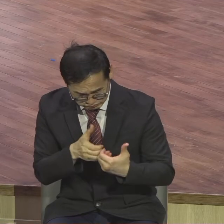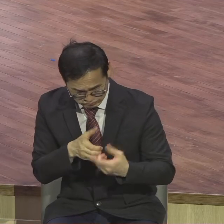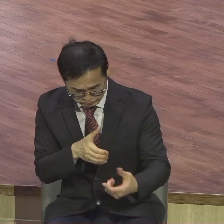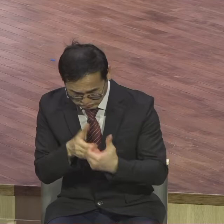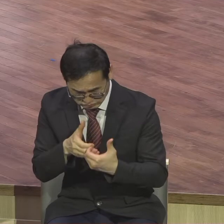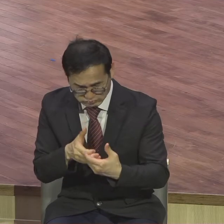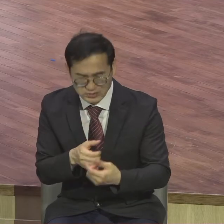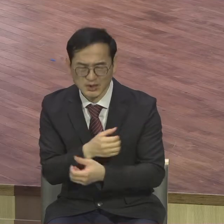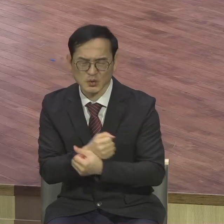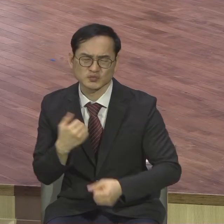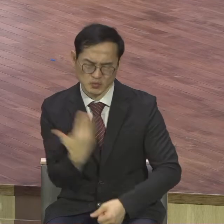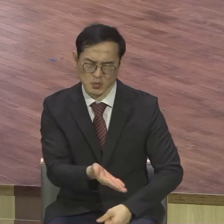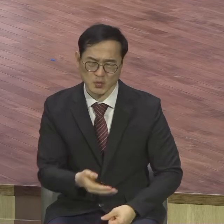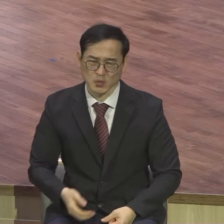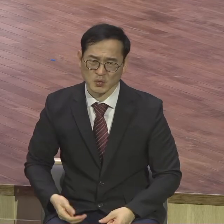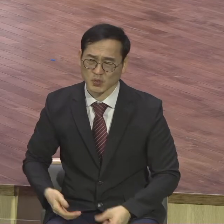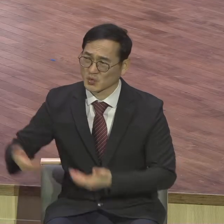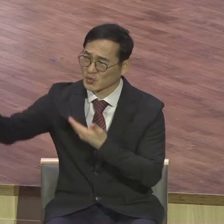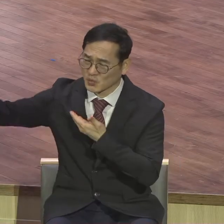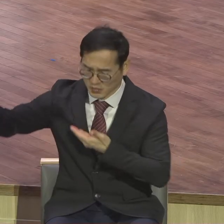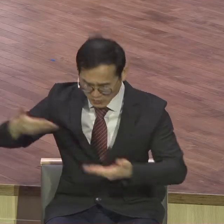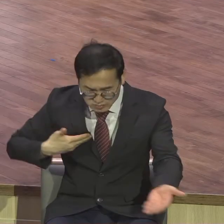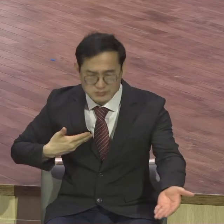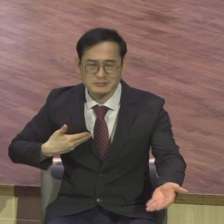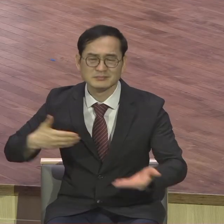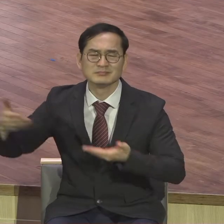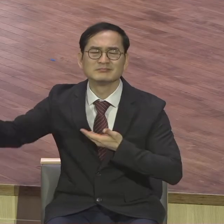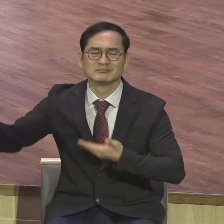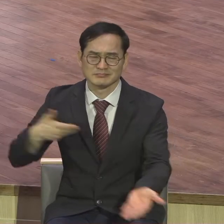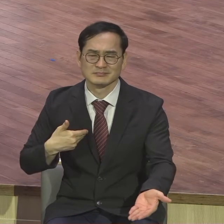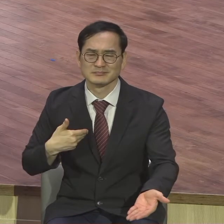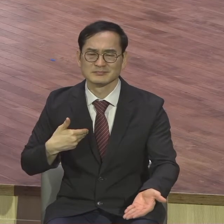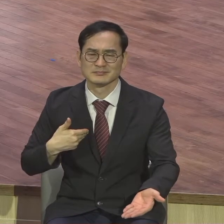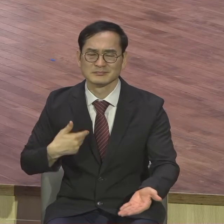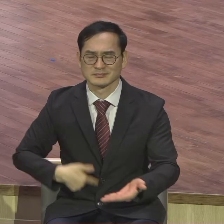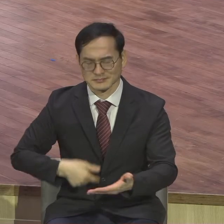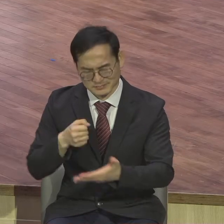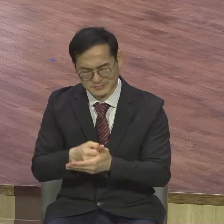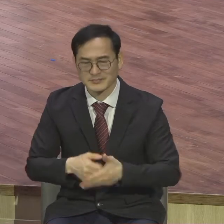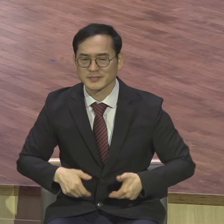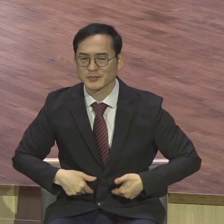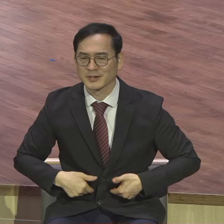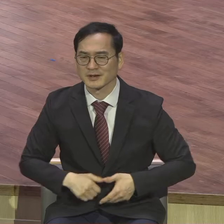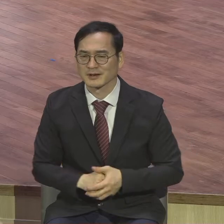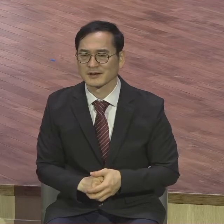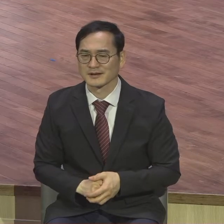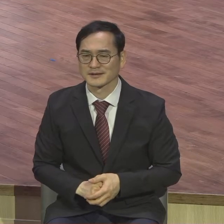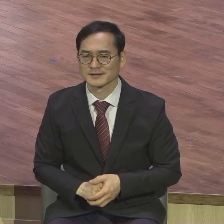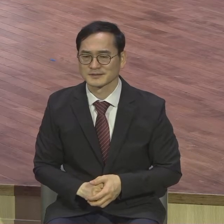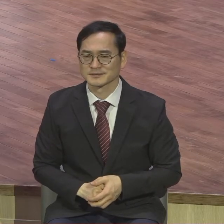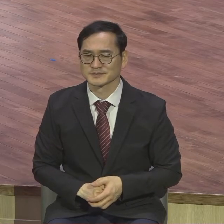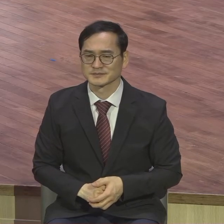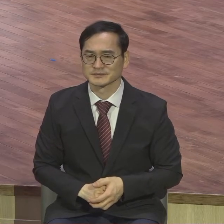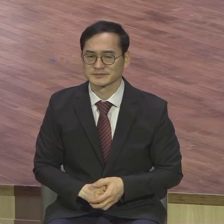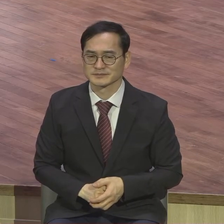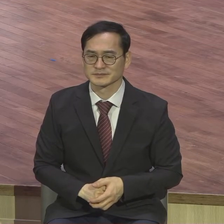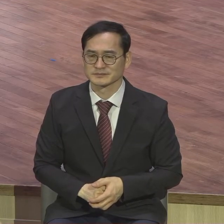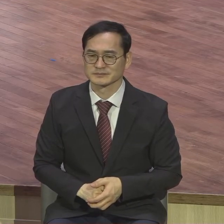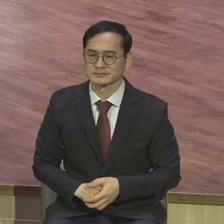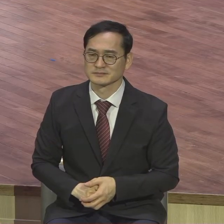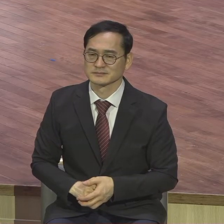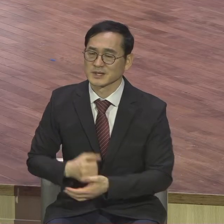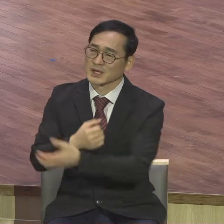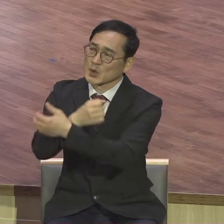주라. 아멘. 그래야 원리스가 되거든요. 그래야 입만 내 누리지. 그래야 위대의 감격을 누리는 삶을 살게